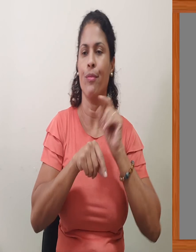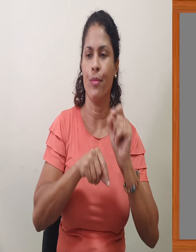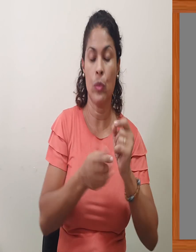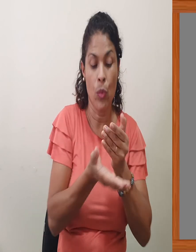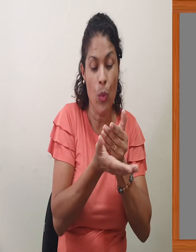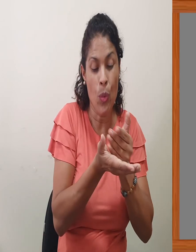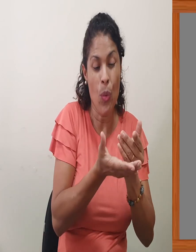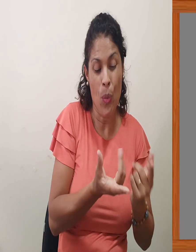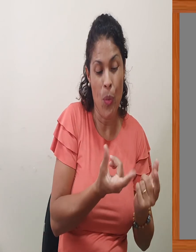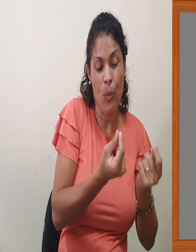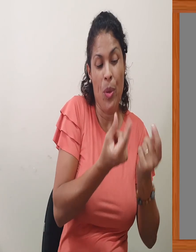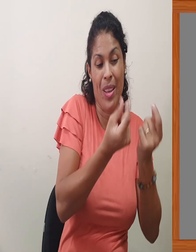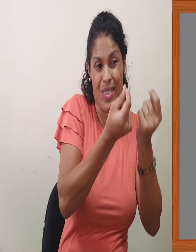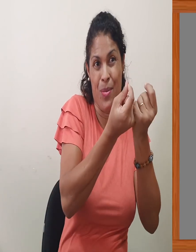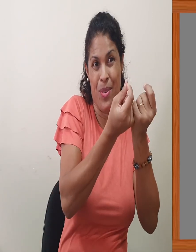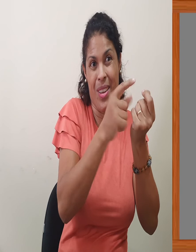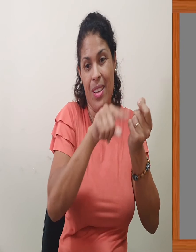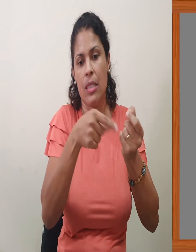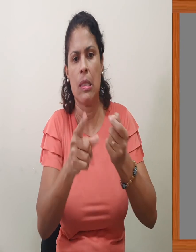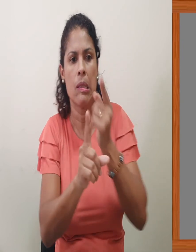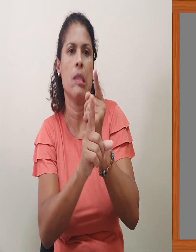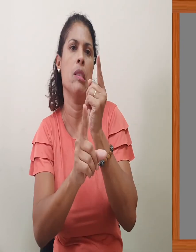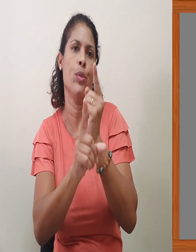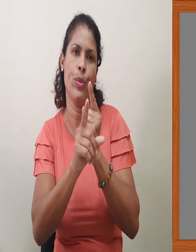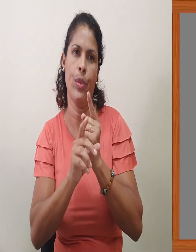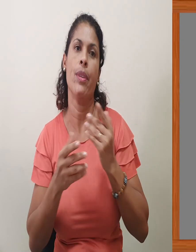A cura do câncer é uma questão de tempo.